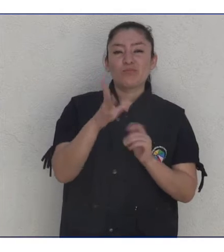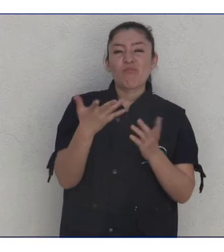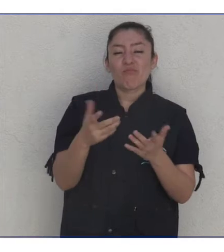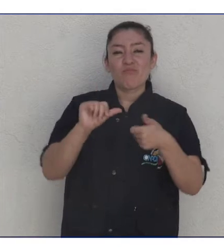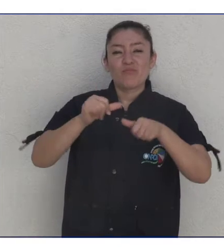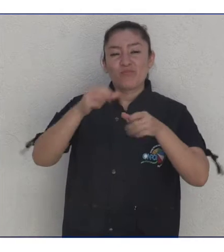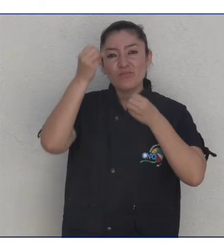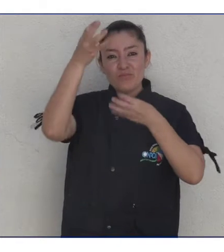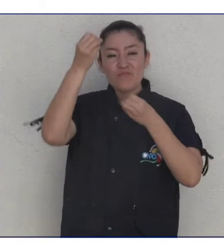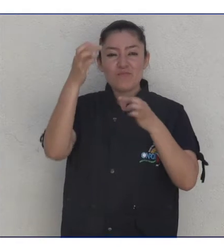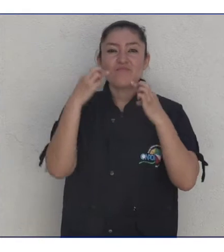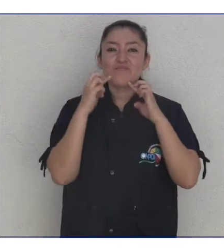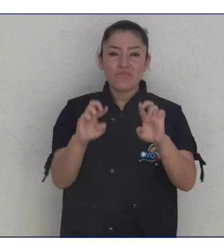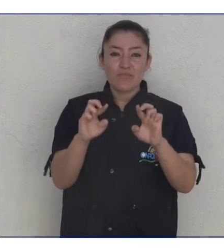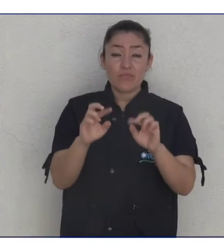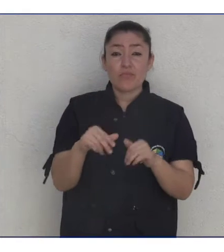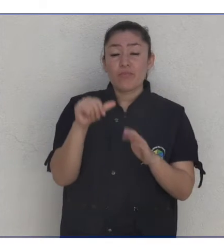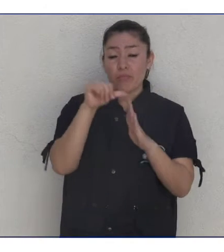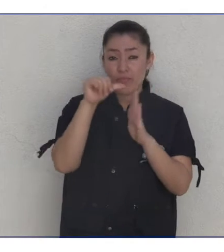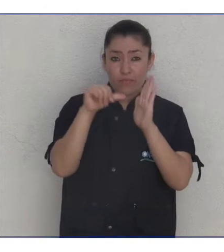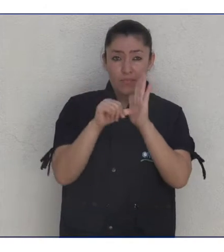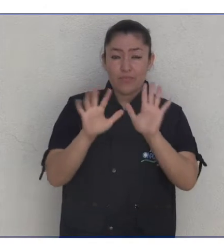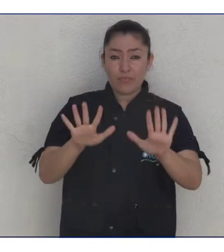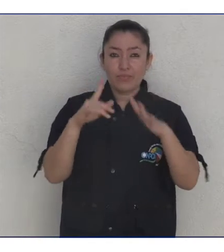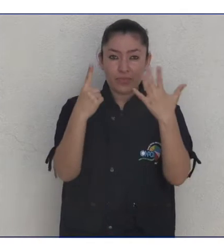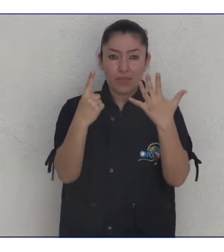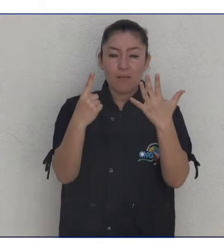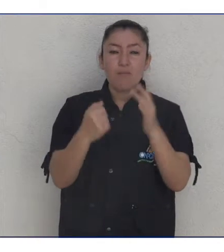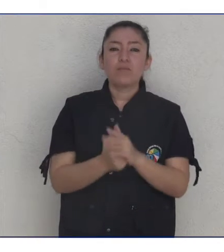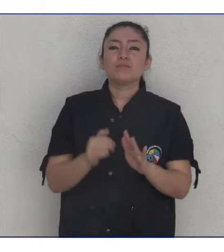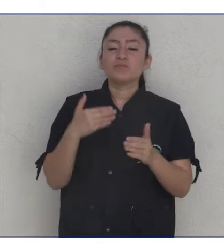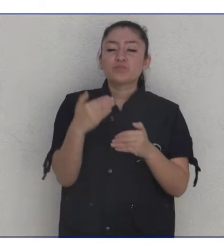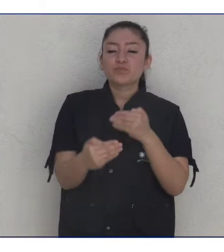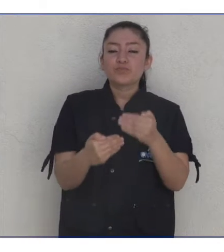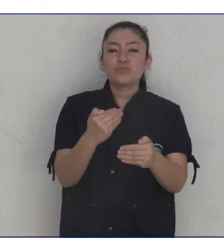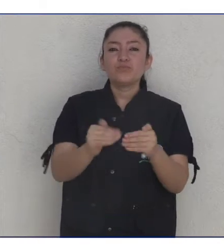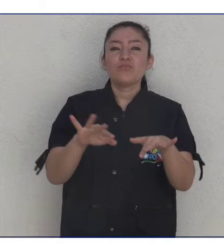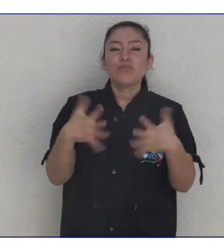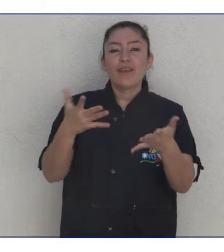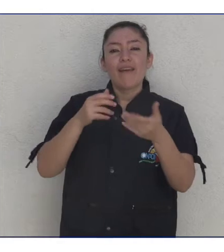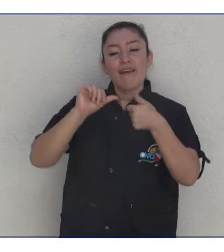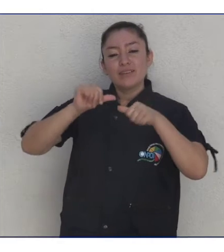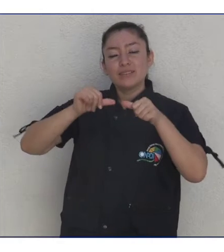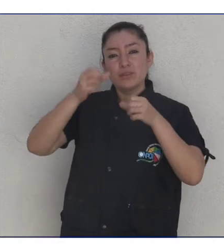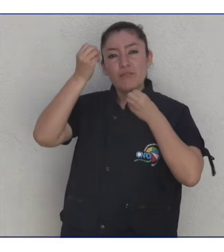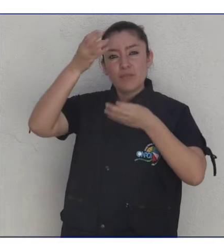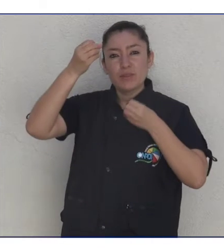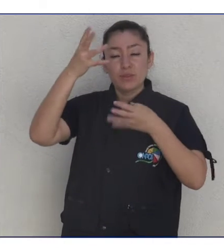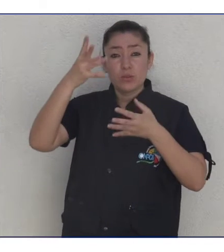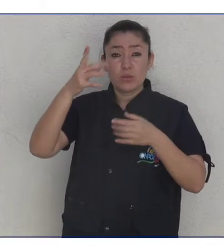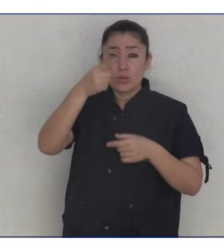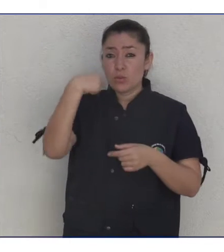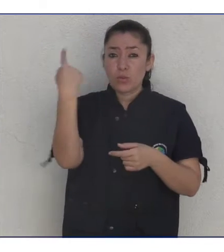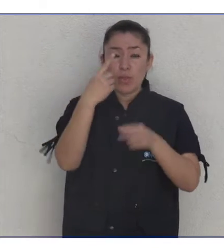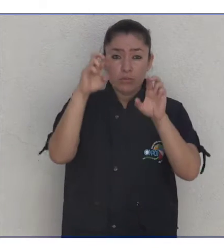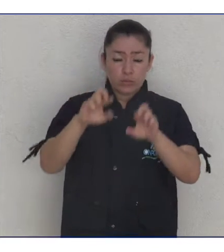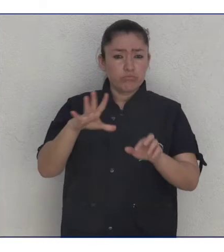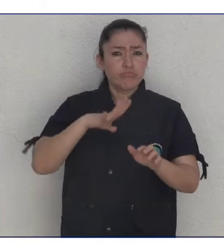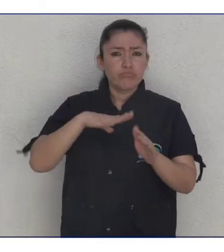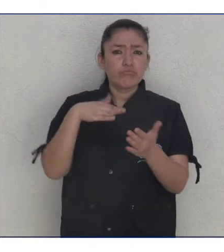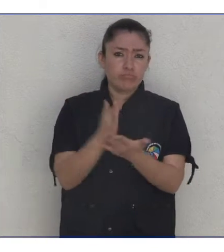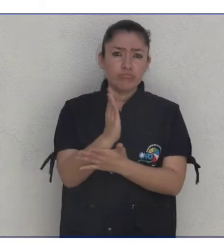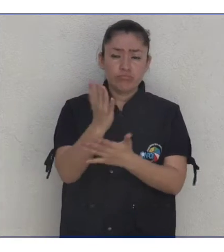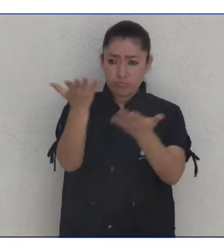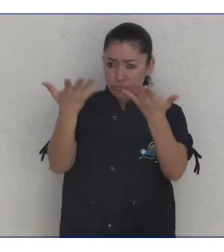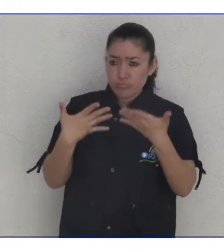Capítulo 3. Acceso a la información pública. Artículo 16. Procedimiento de acceso a la información. Toda persona tiene